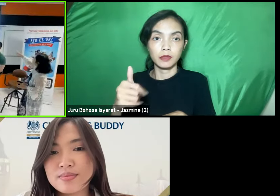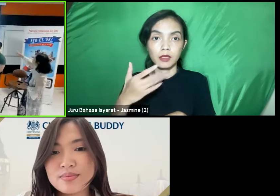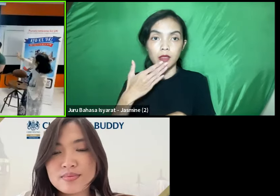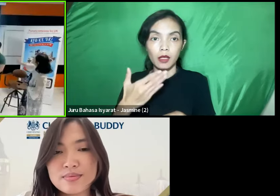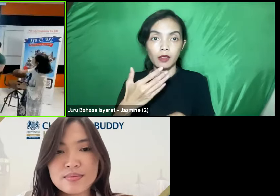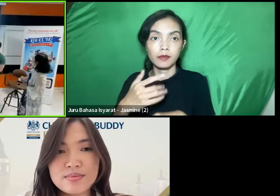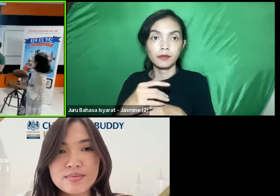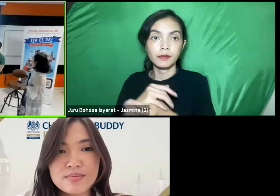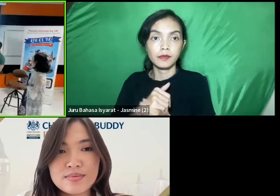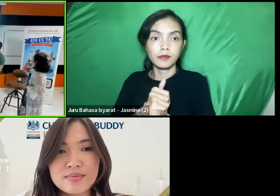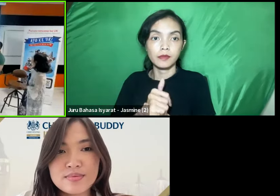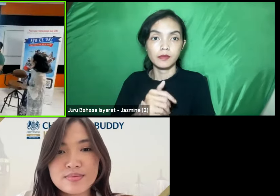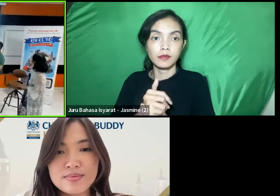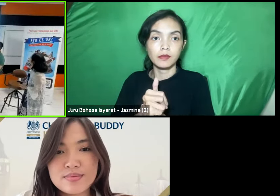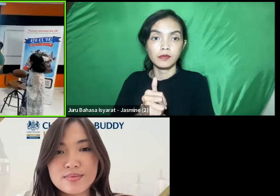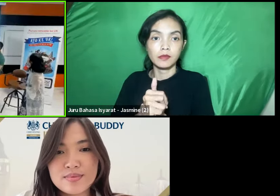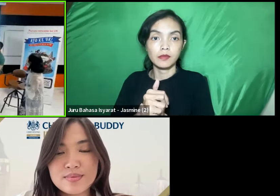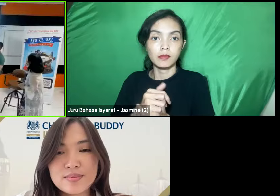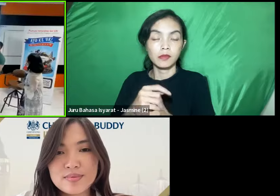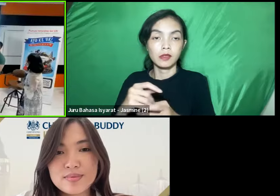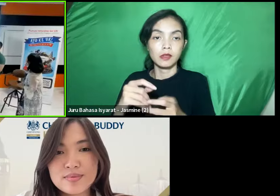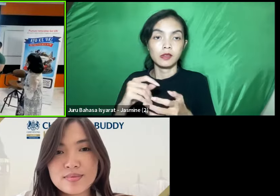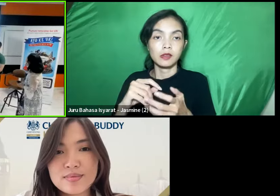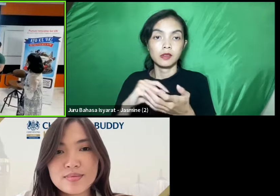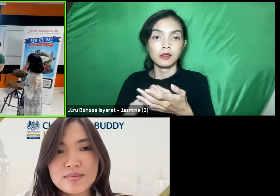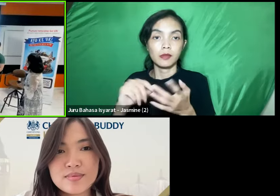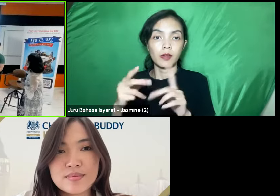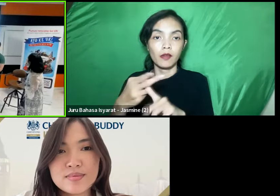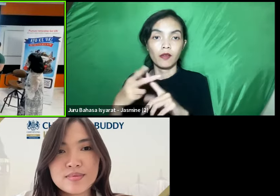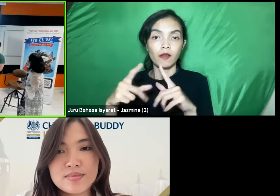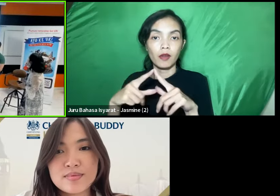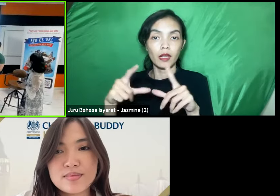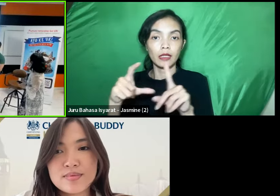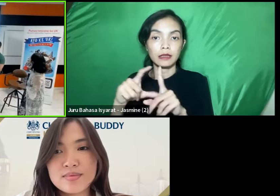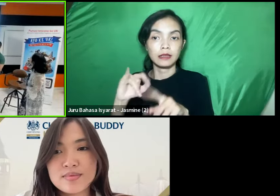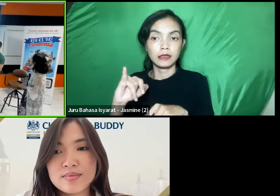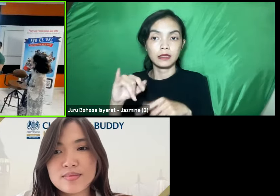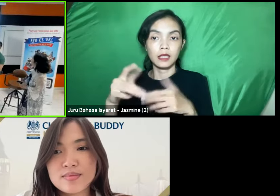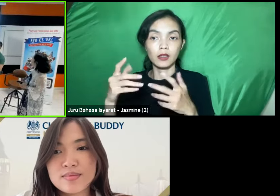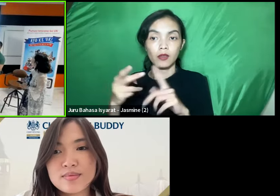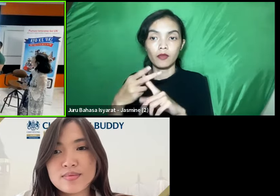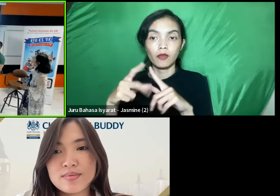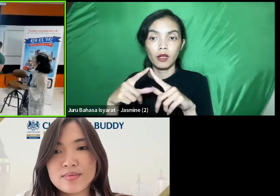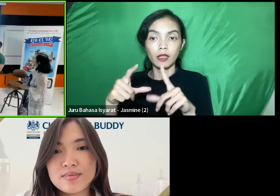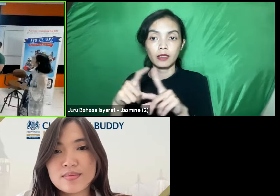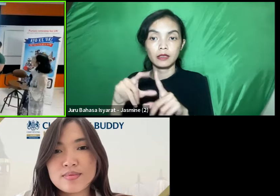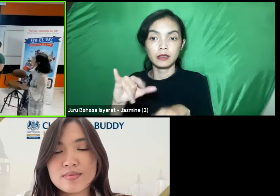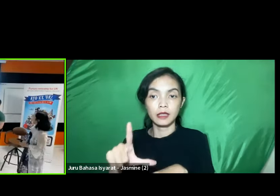juga Mas Fadi atau Fadil fadilul